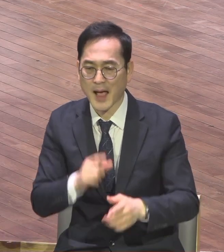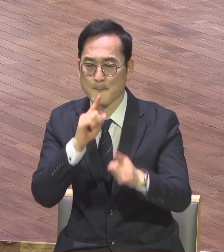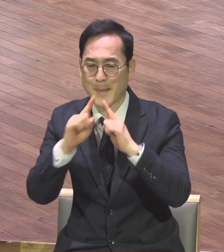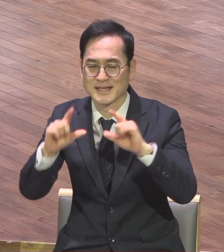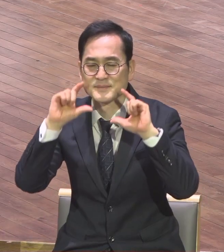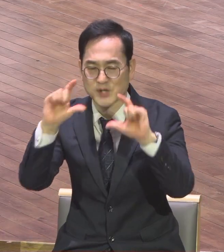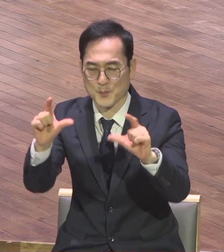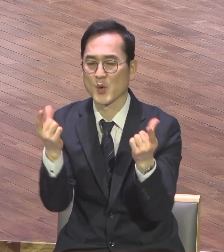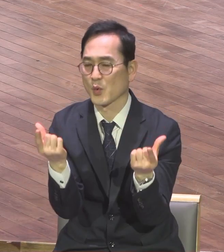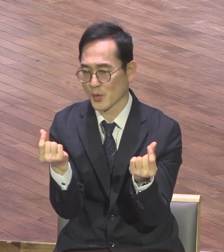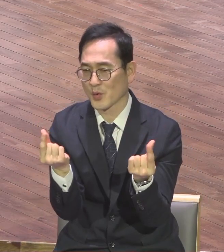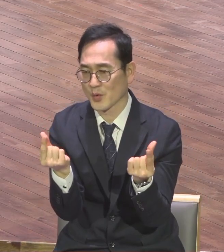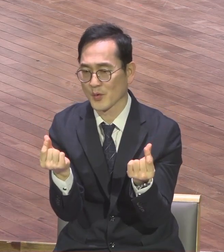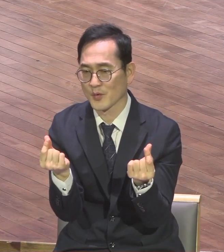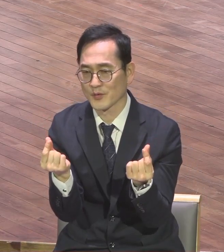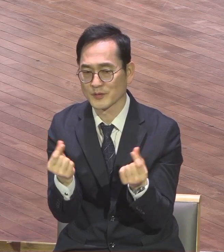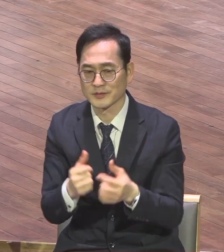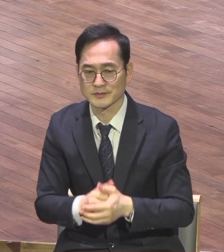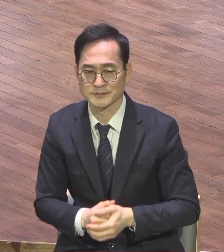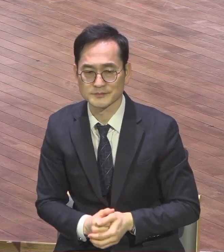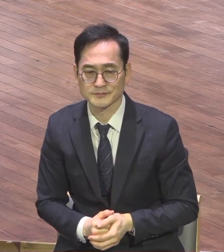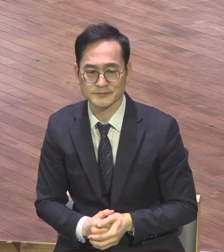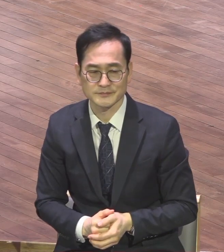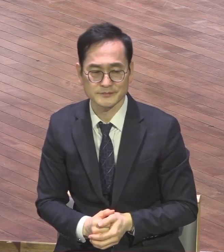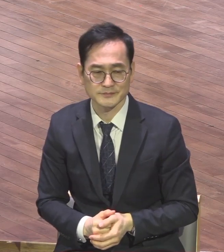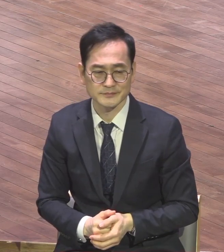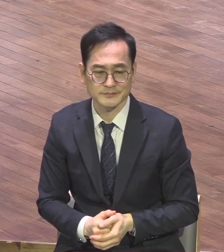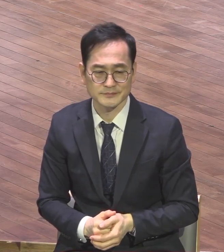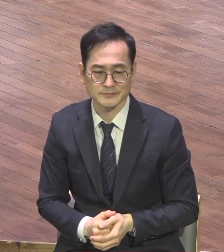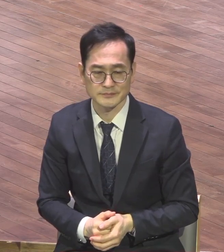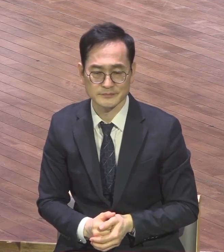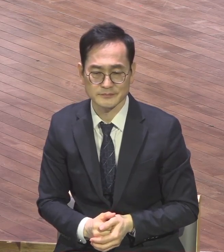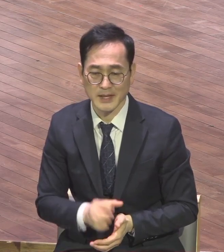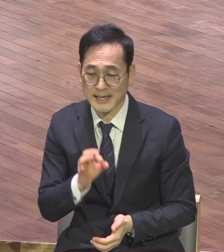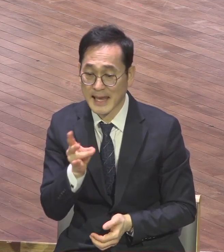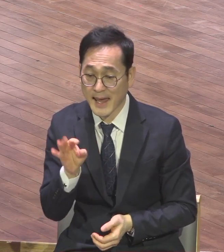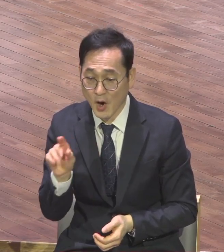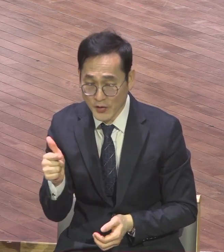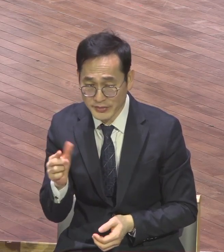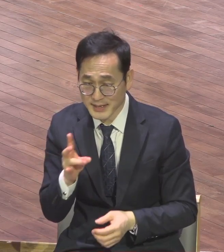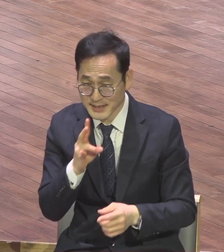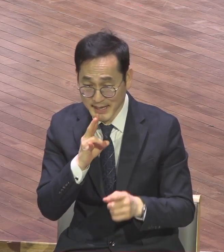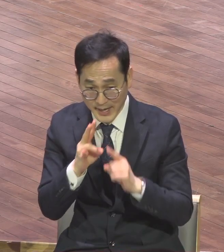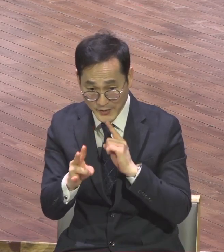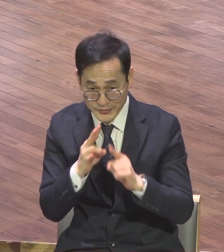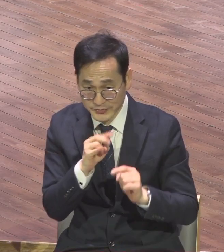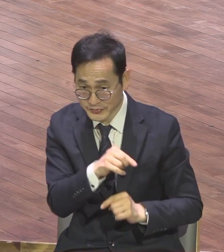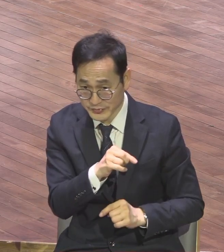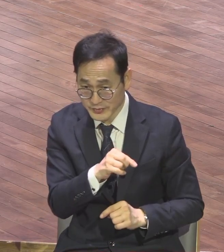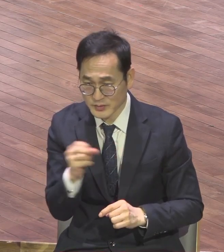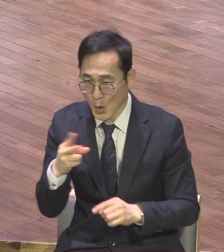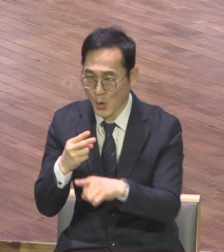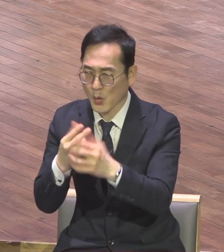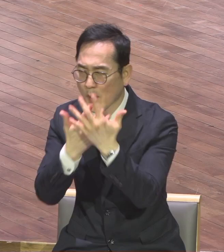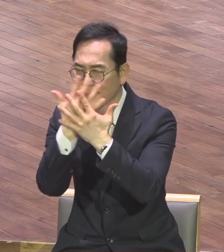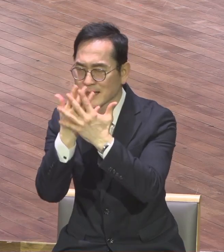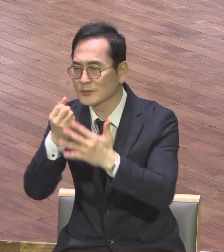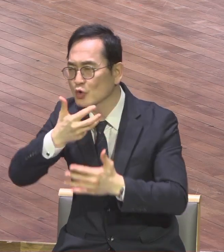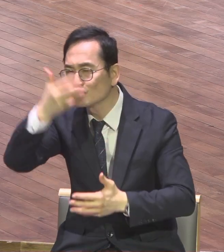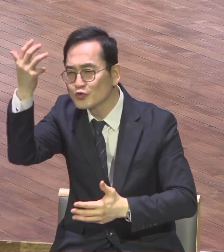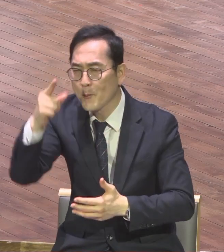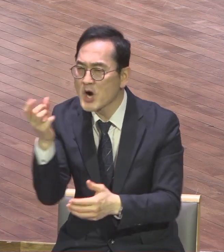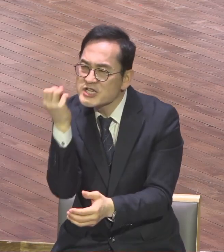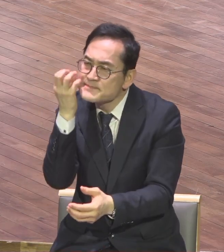것을 말합니다. 하나님 말씀을 하나님 말씀 선포가 예언이에요. 환상과 꿈도 마찬가지예요.